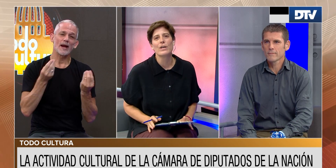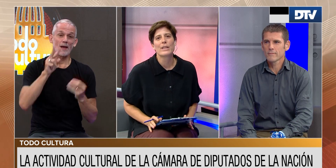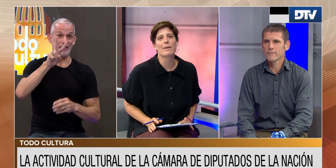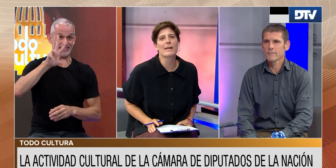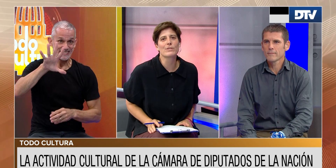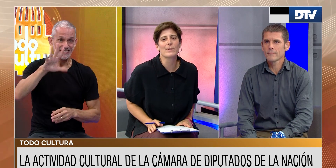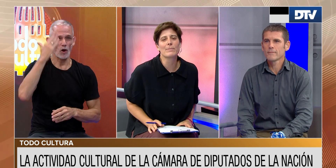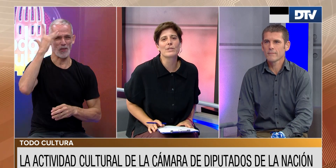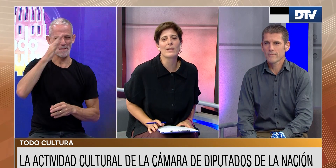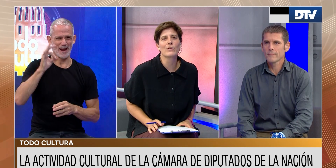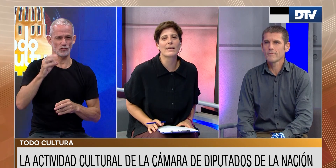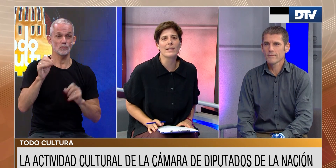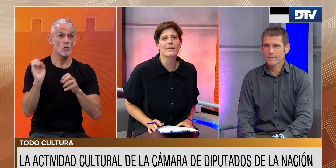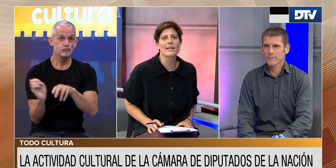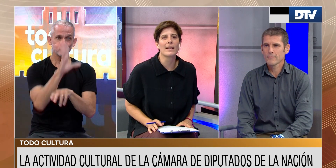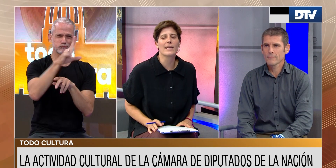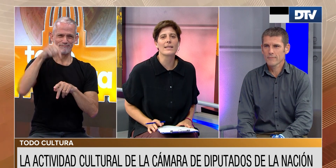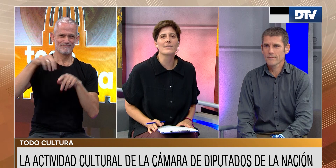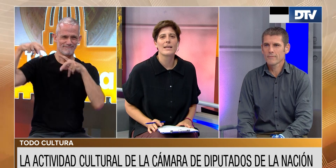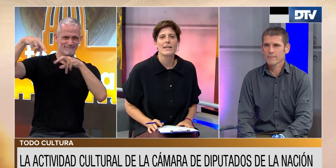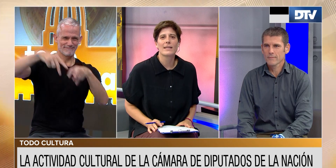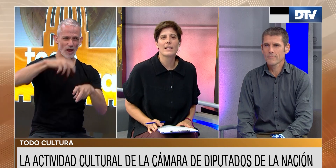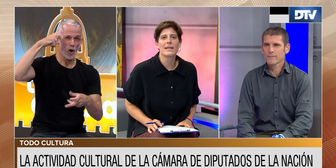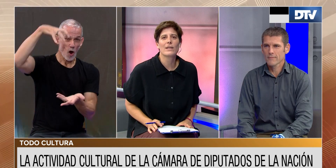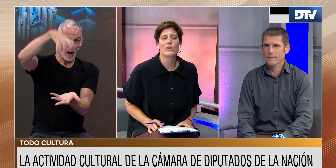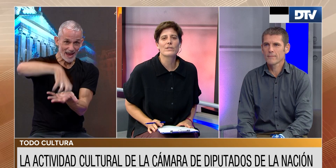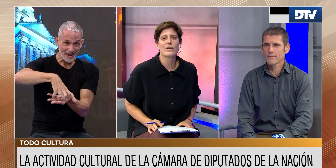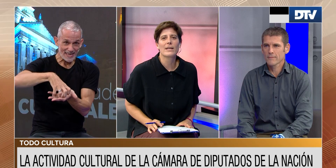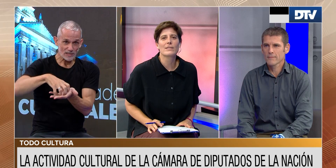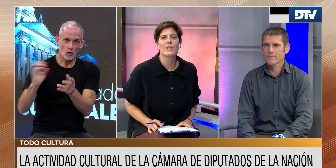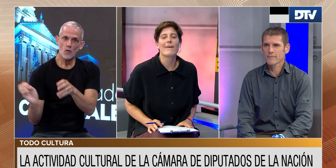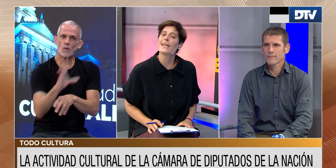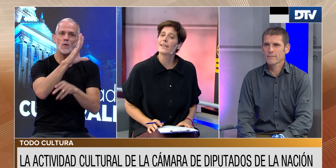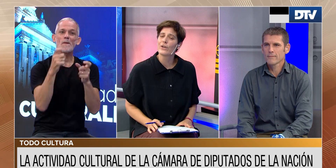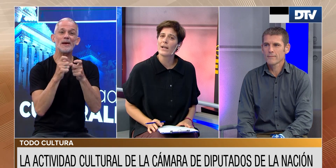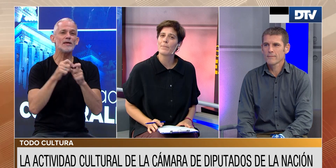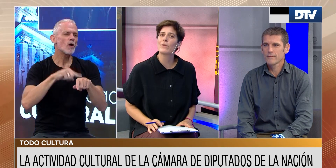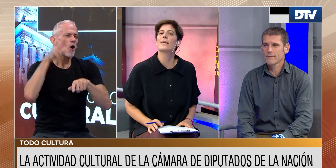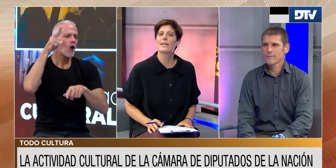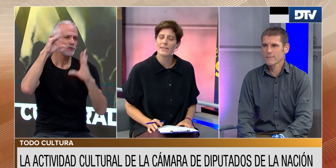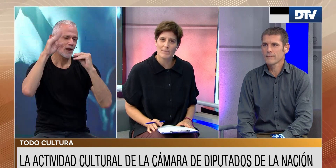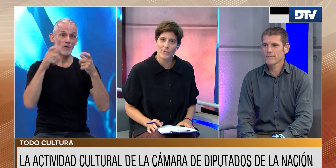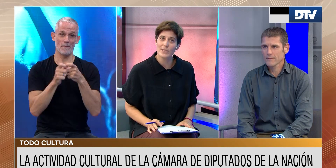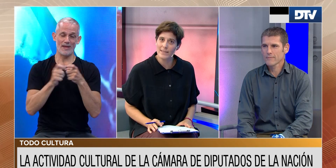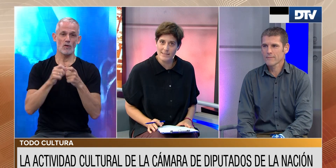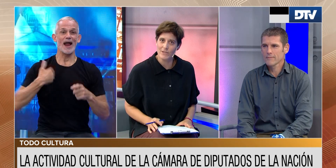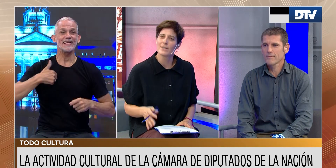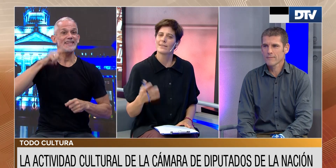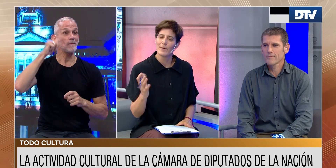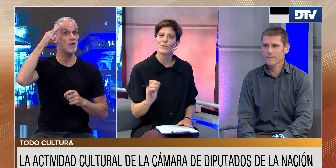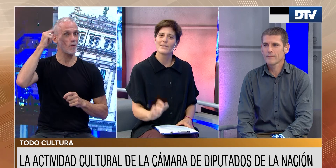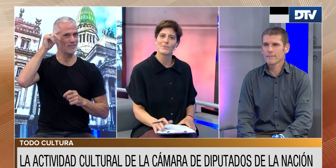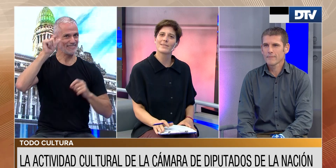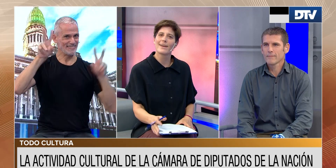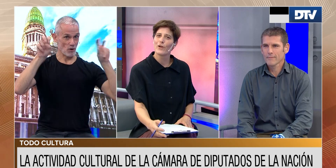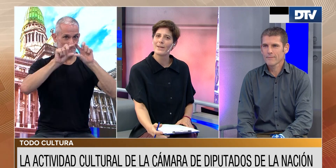25 de marzo se va a estar proyectando aquí en las escalinatas del Congreso de la Nación a las 20 horas la película Argentina 1985. Así